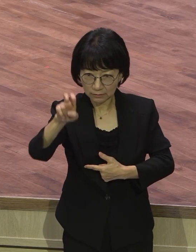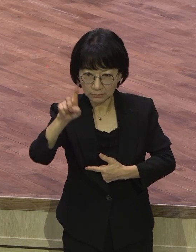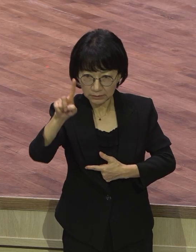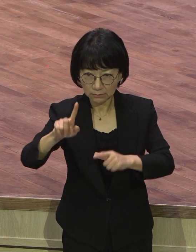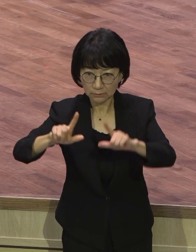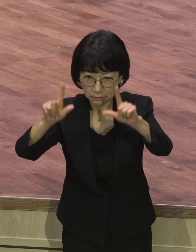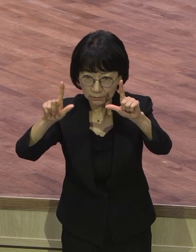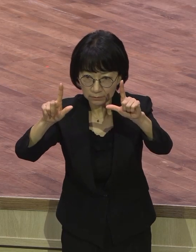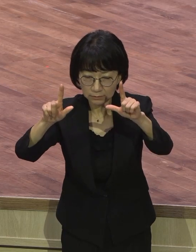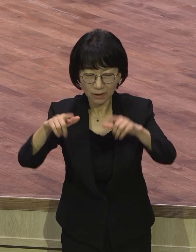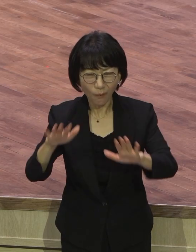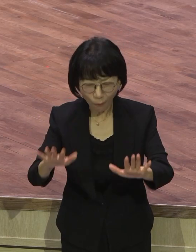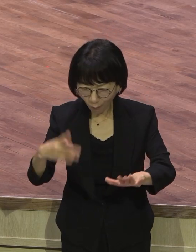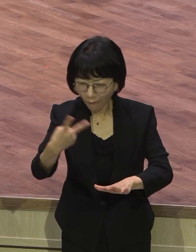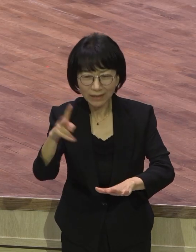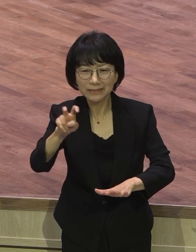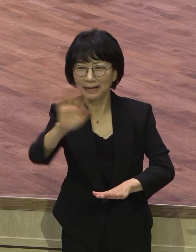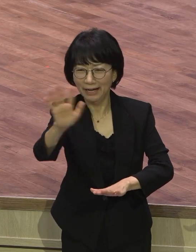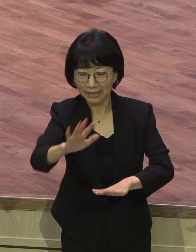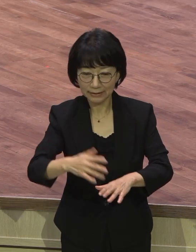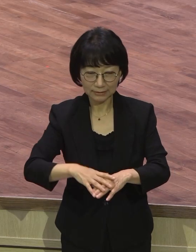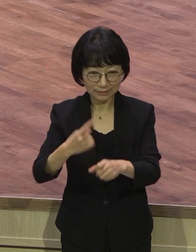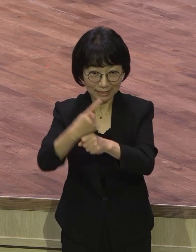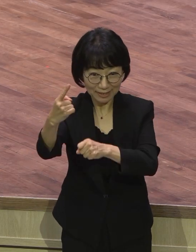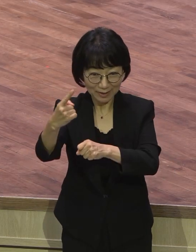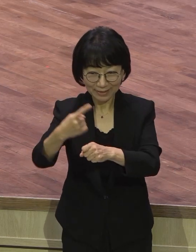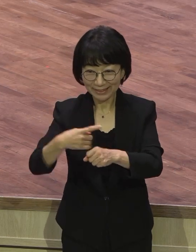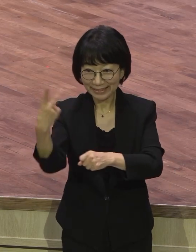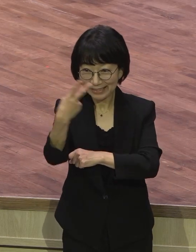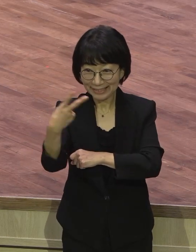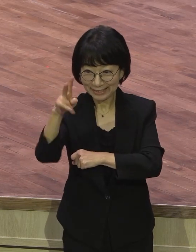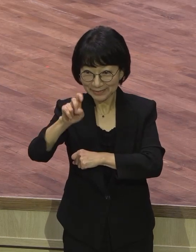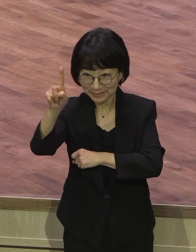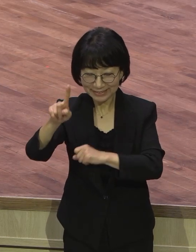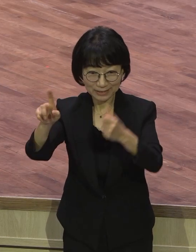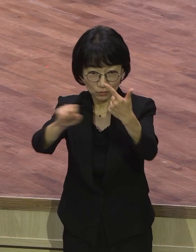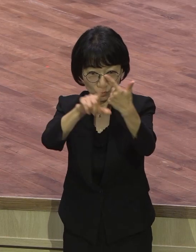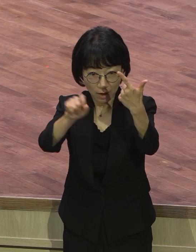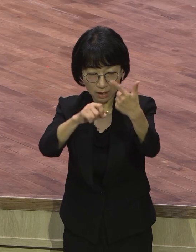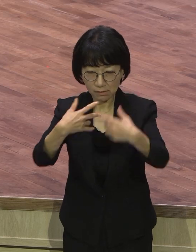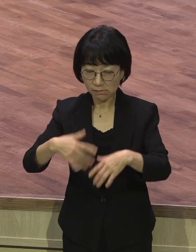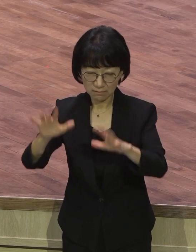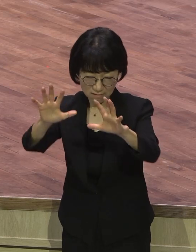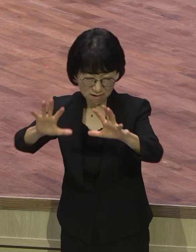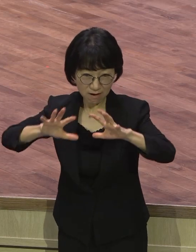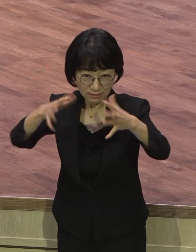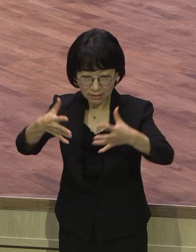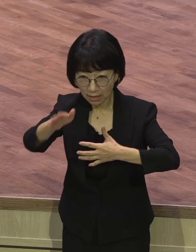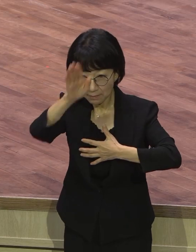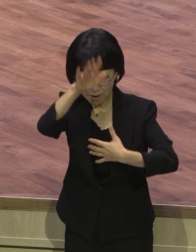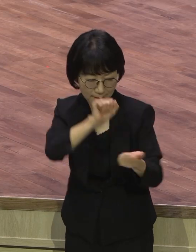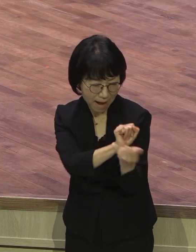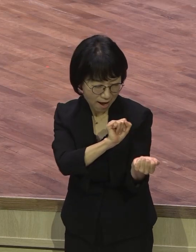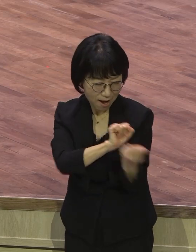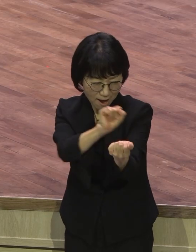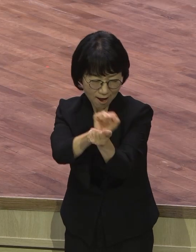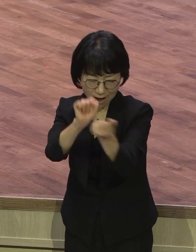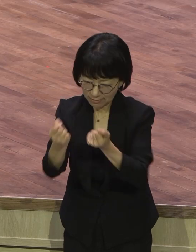2020년이 아니고 2021년 내년 6월을 말합니다. 팬데믹이 무슨 뜻이냐. 전 세계로